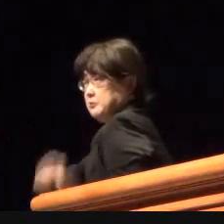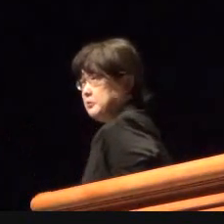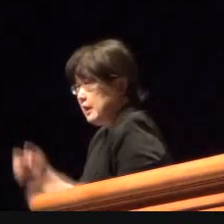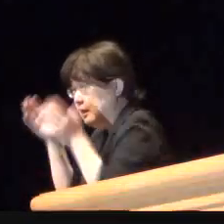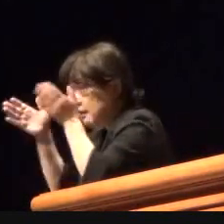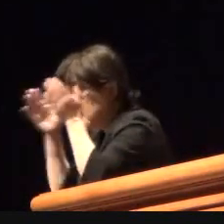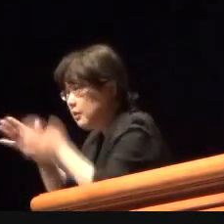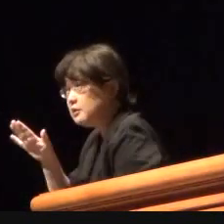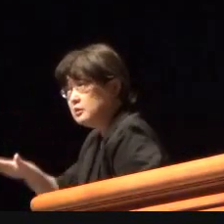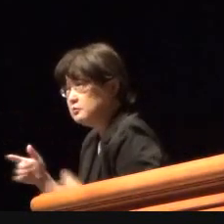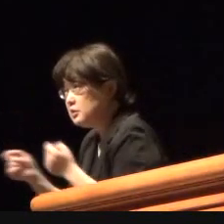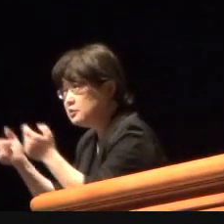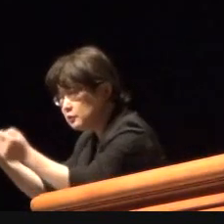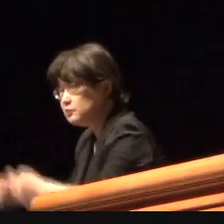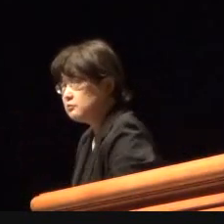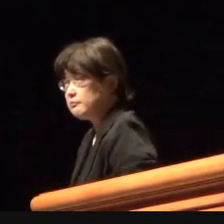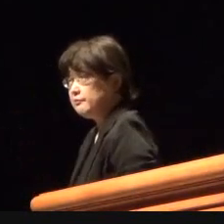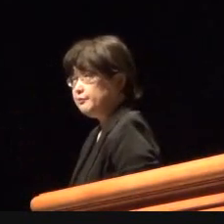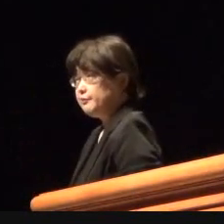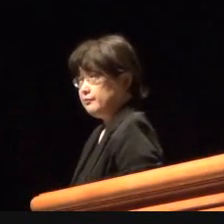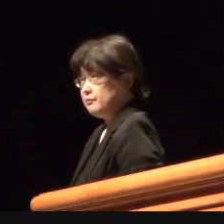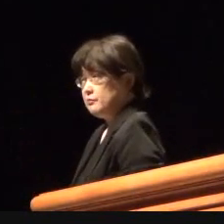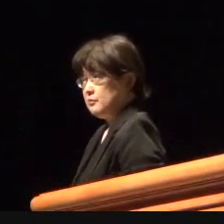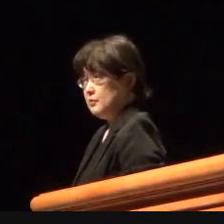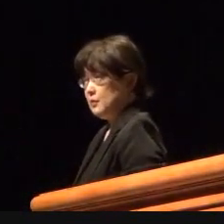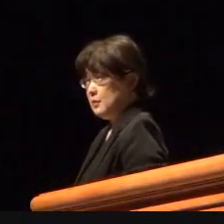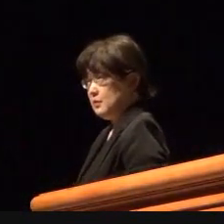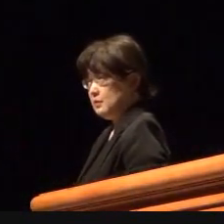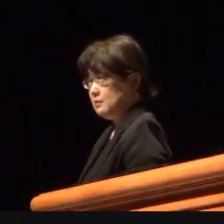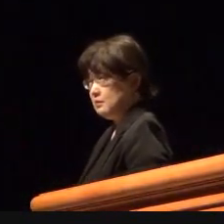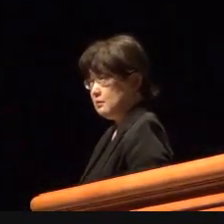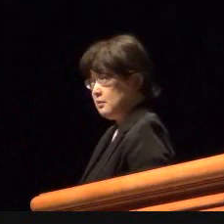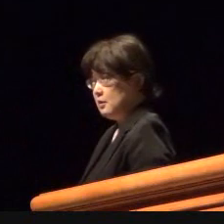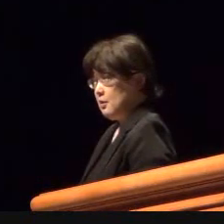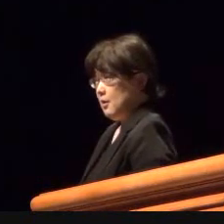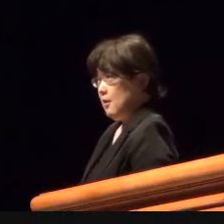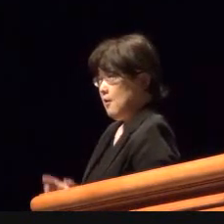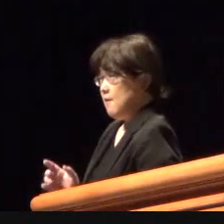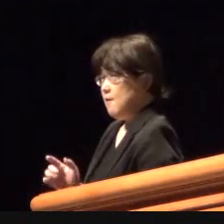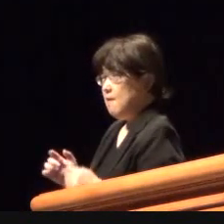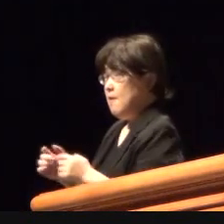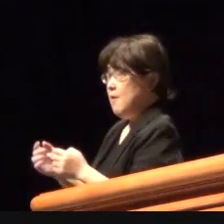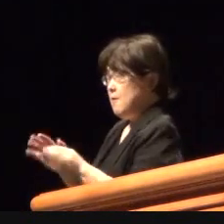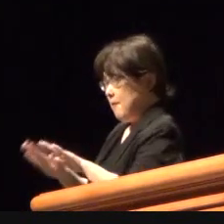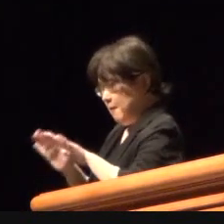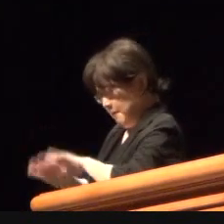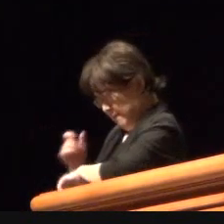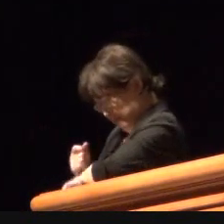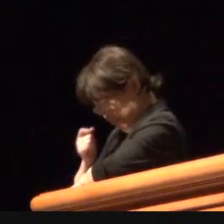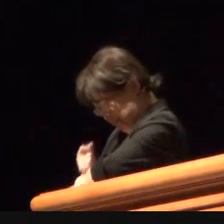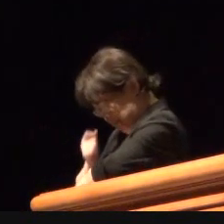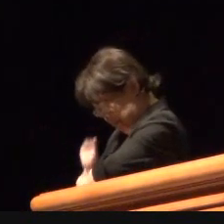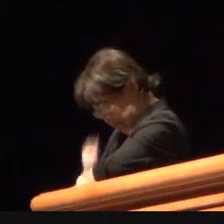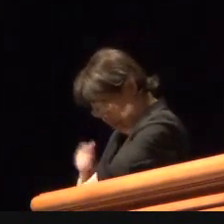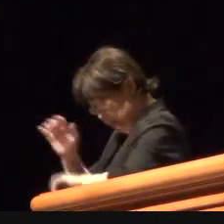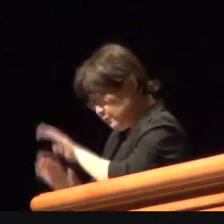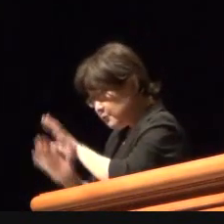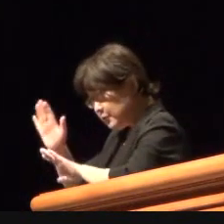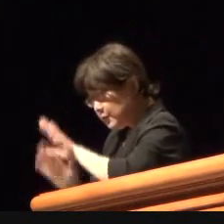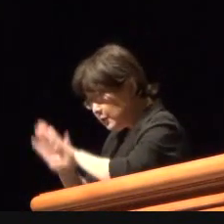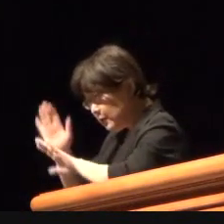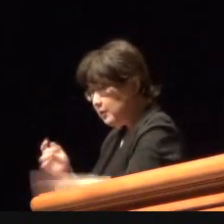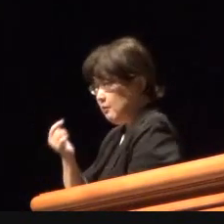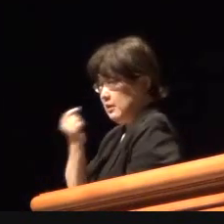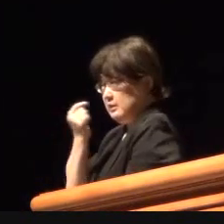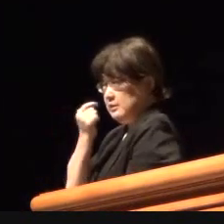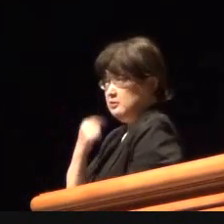頑張っているではないですか。これほどこれほど追い詰められた状況の中に私たちがいること